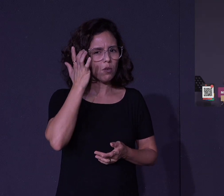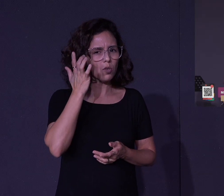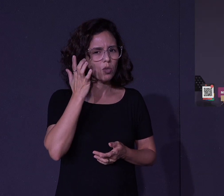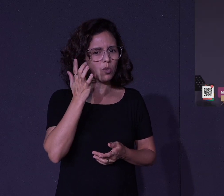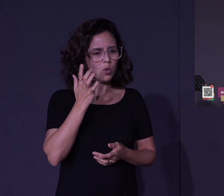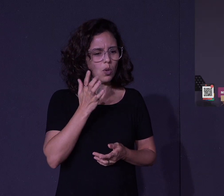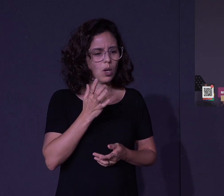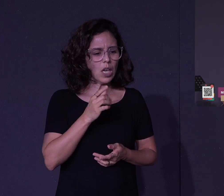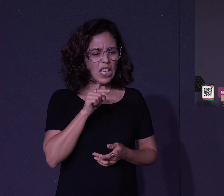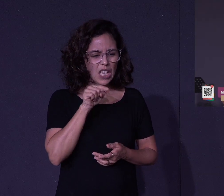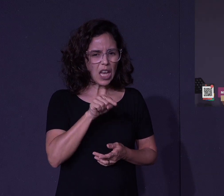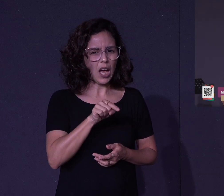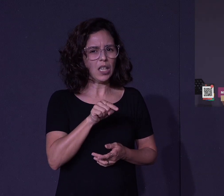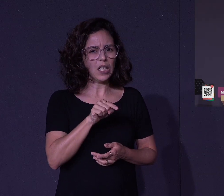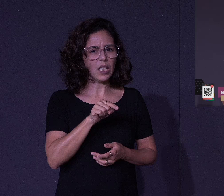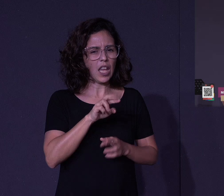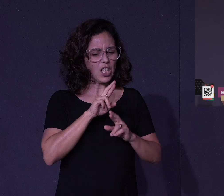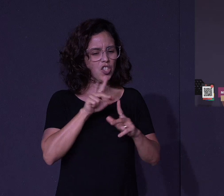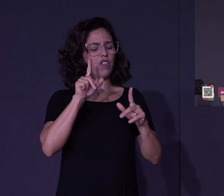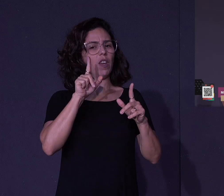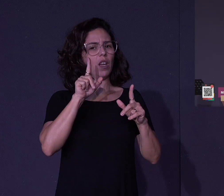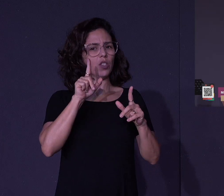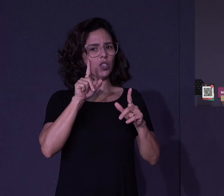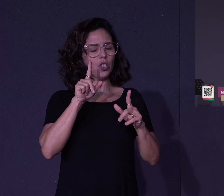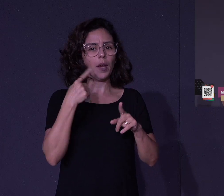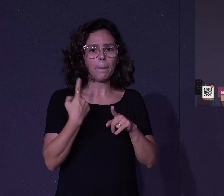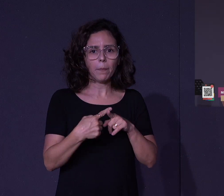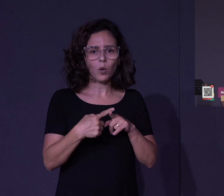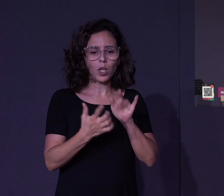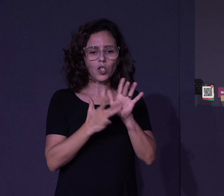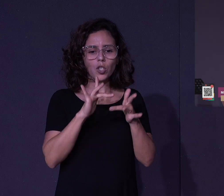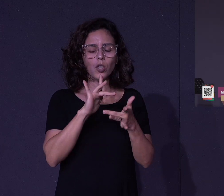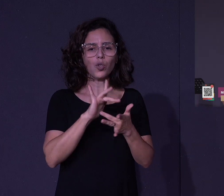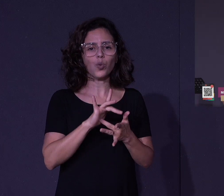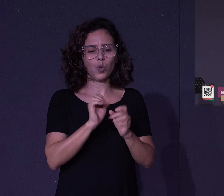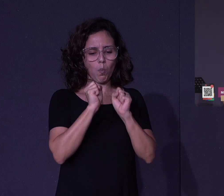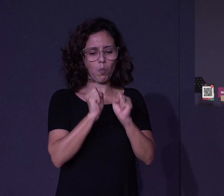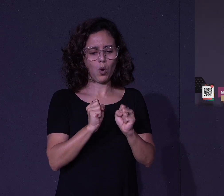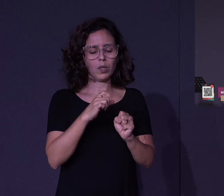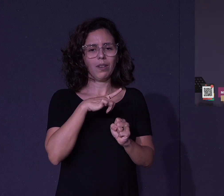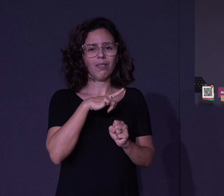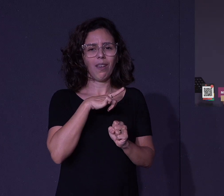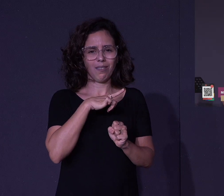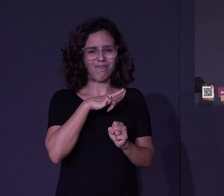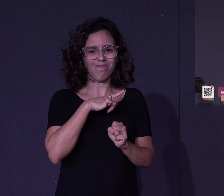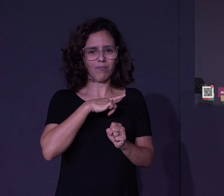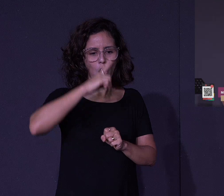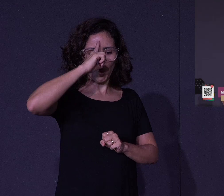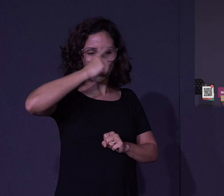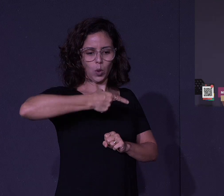não chore é aquele que tem todo o poder sobre a morte e sobre a vida. Então não é